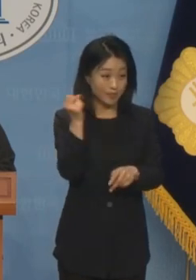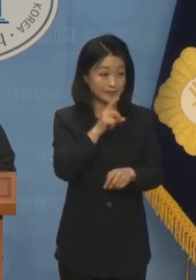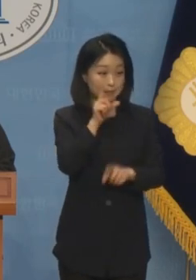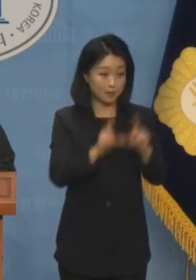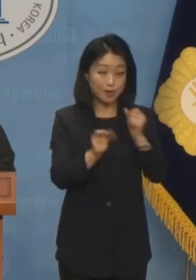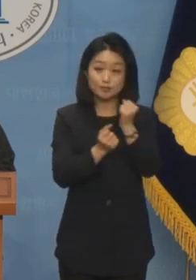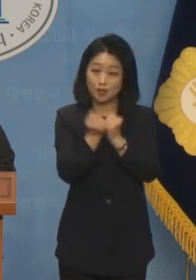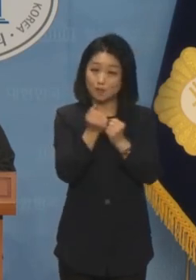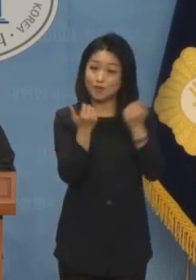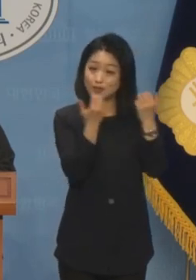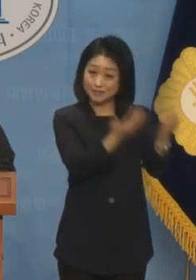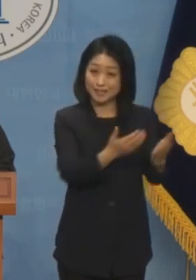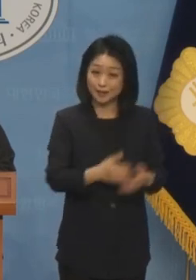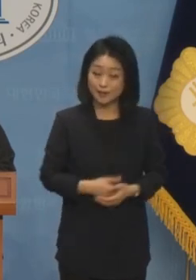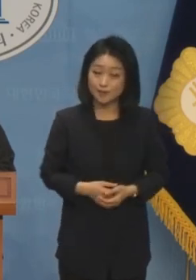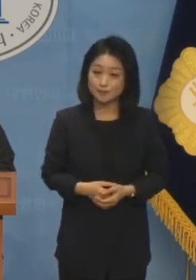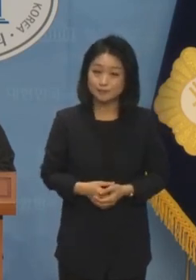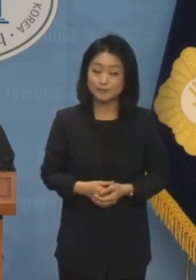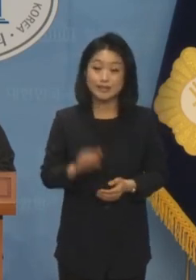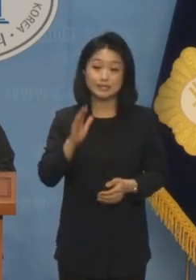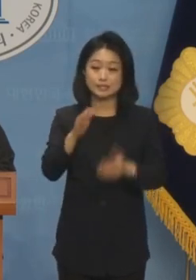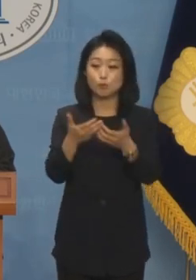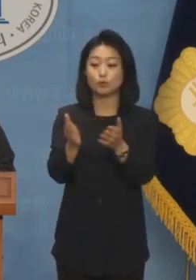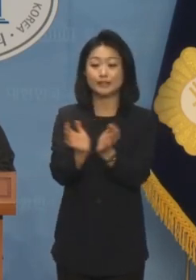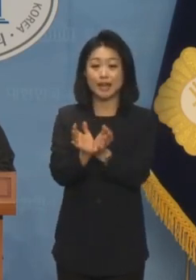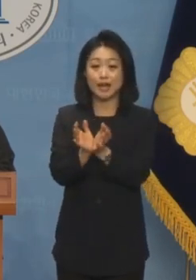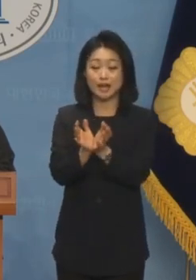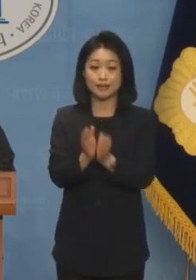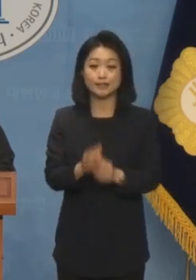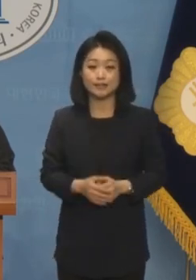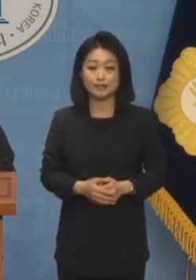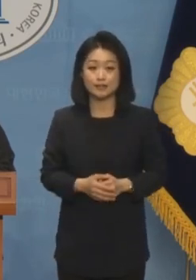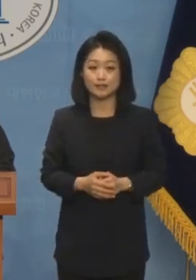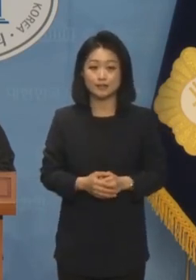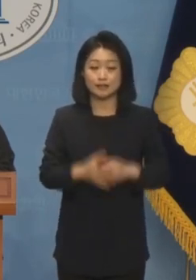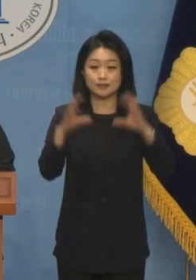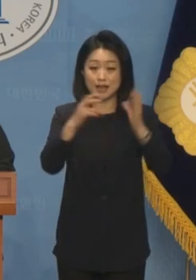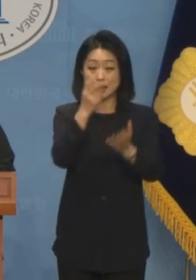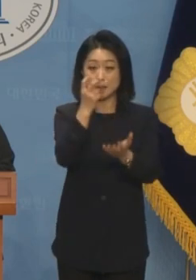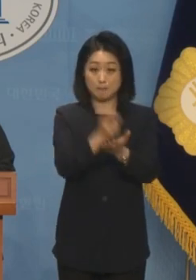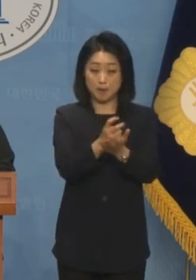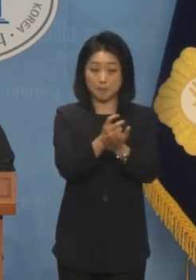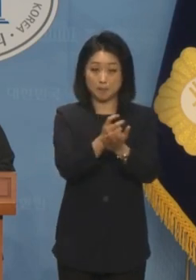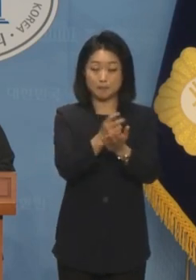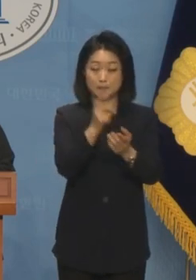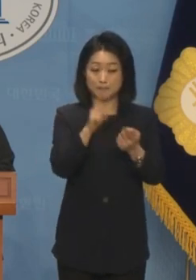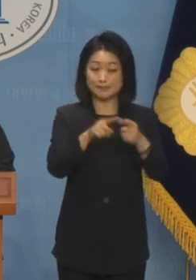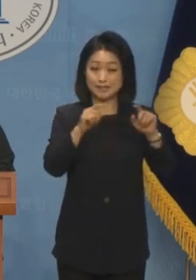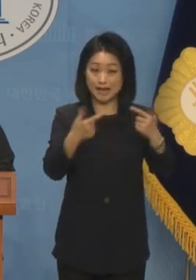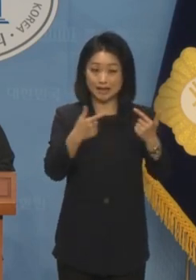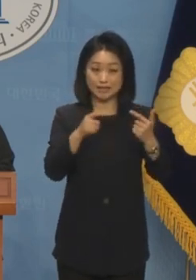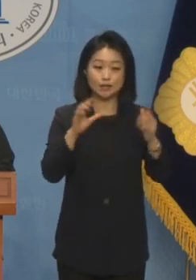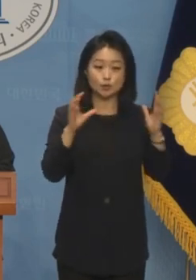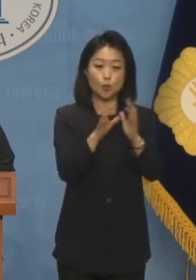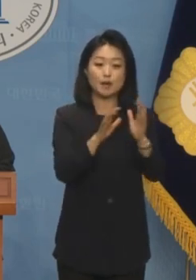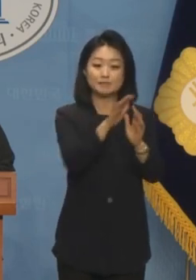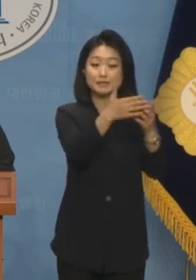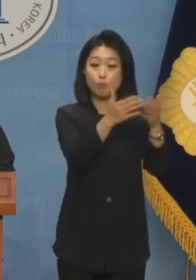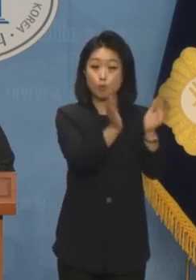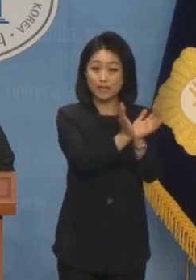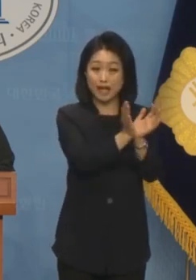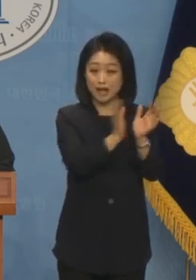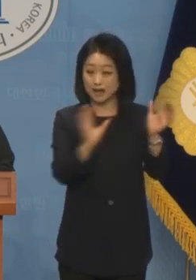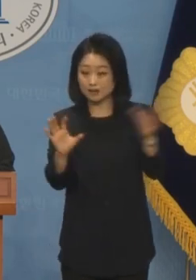한번 알려드립니다. 진보당은 부당한 위헌정당 심판을 받았던 통합진보당의